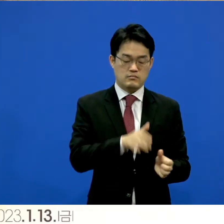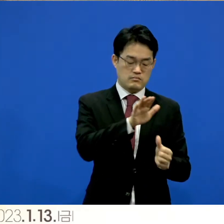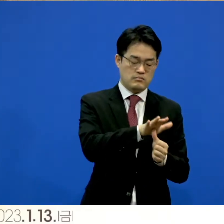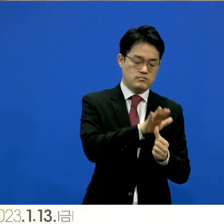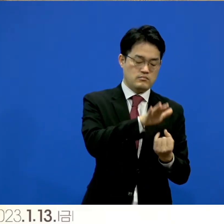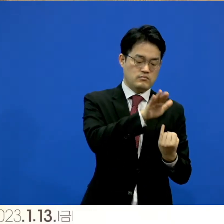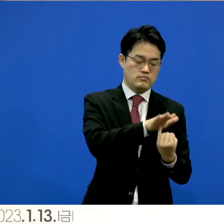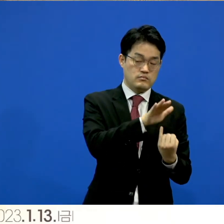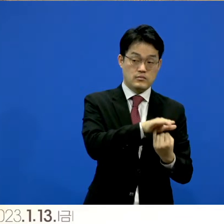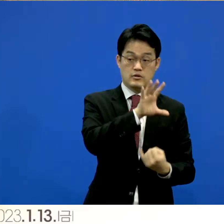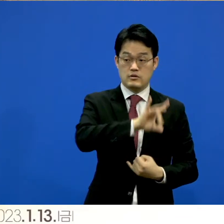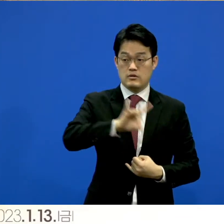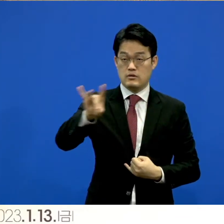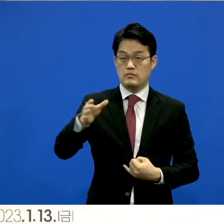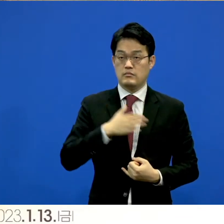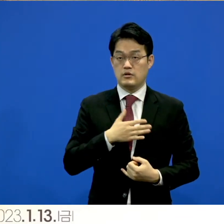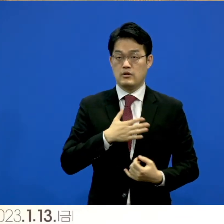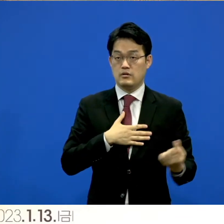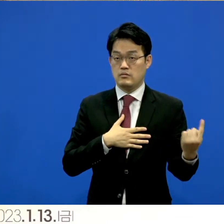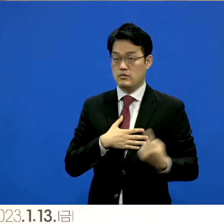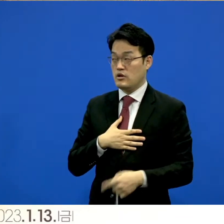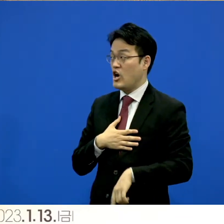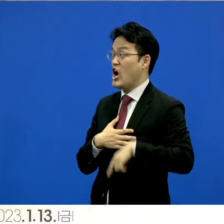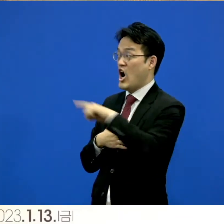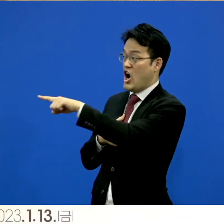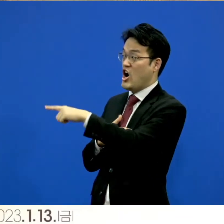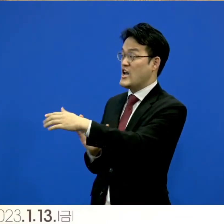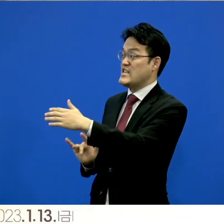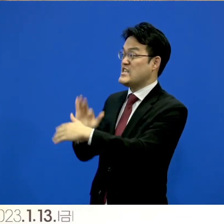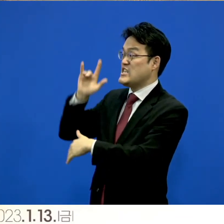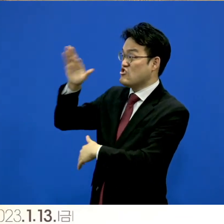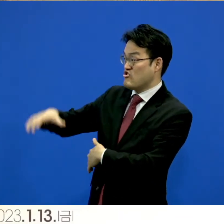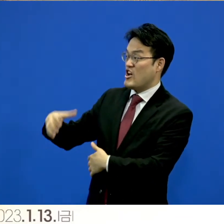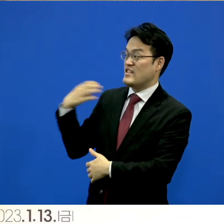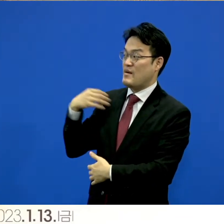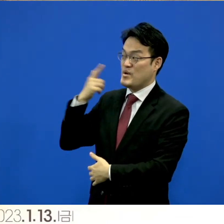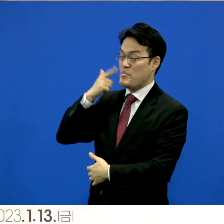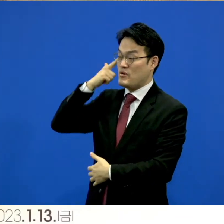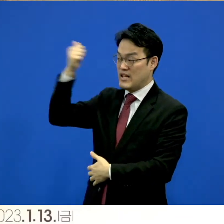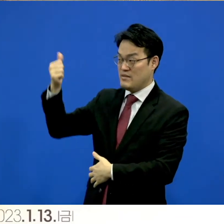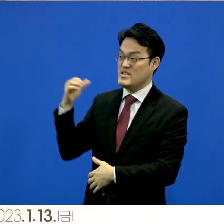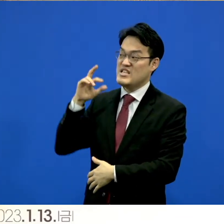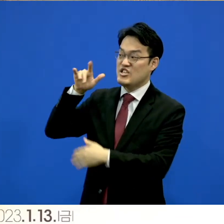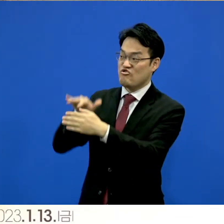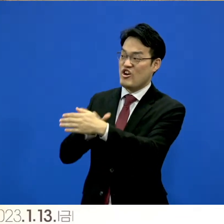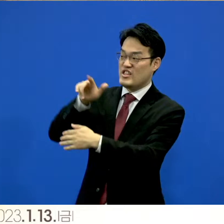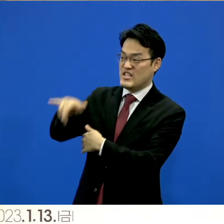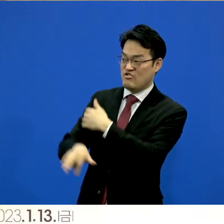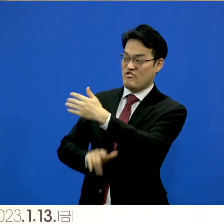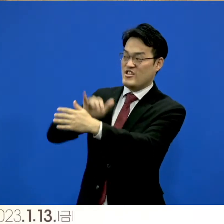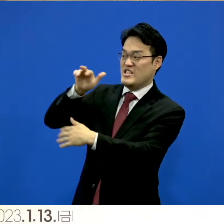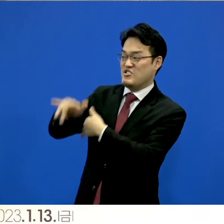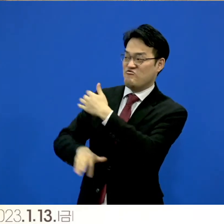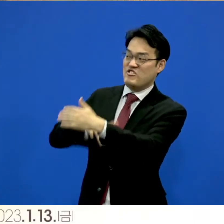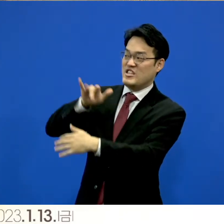하나 있어요. 이기현 담임 목사님이시다 이러더라고요. 애들이. 이기현 담임 목사님이시다